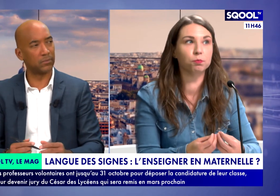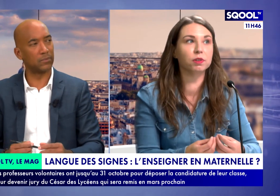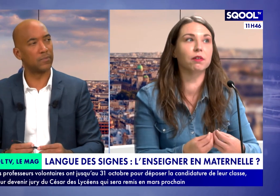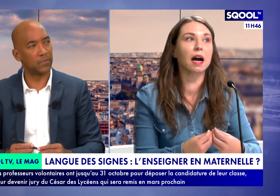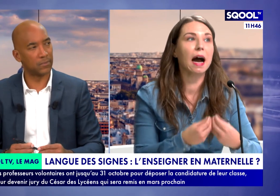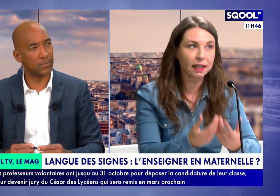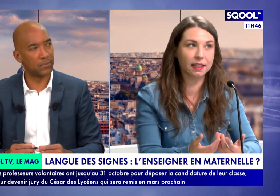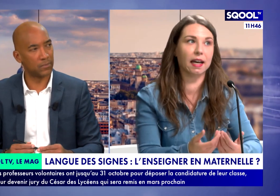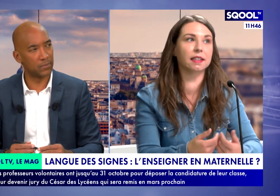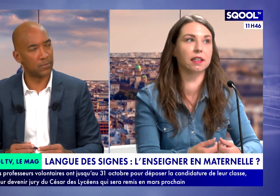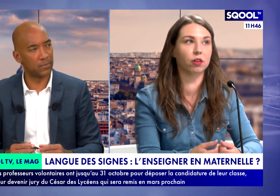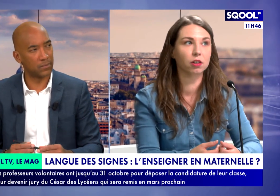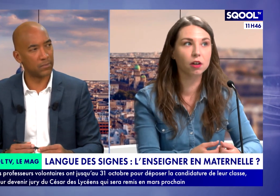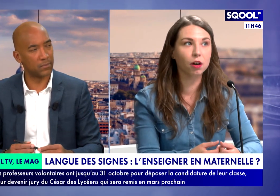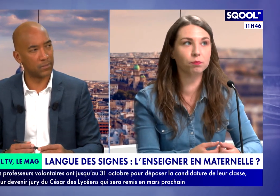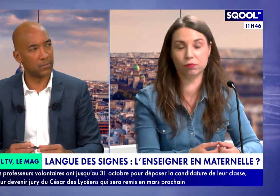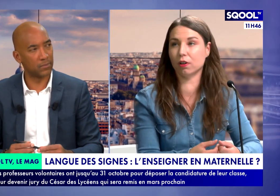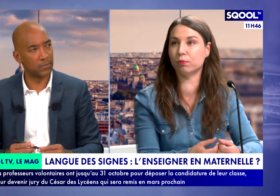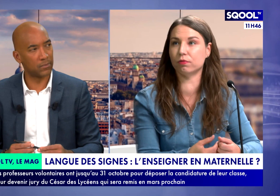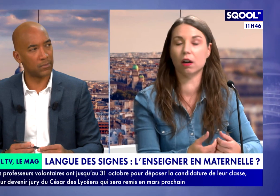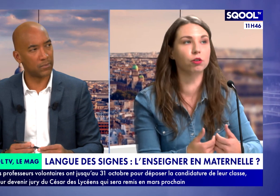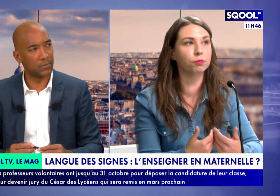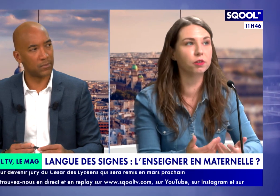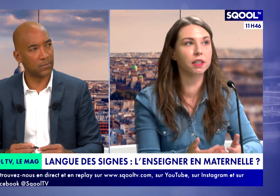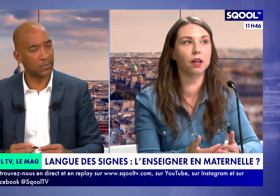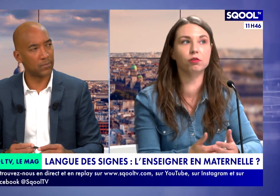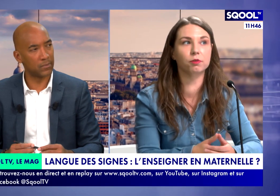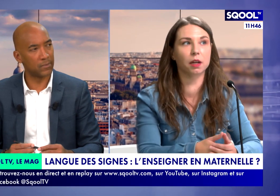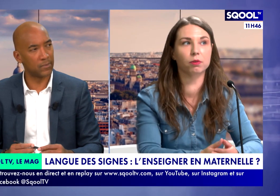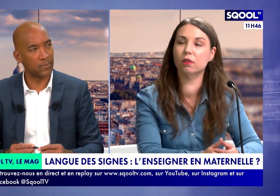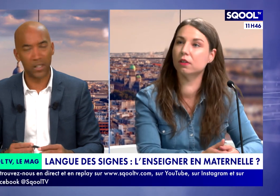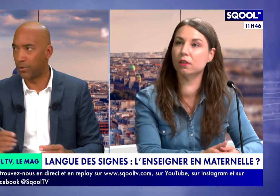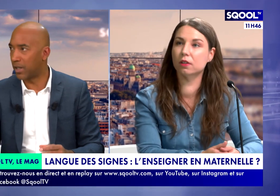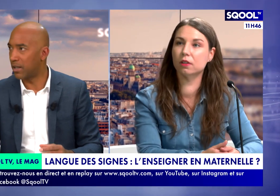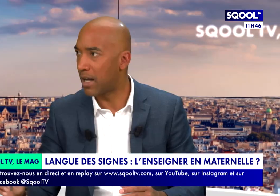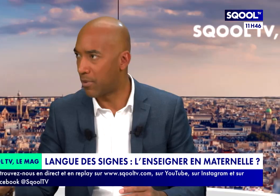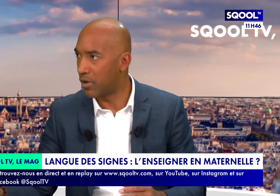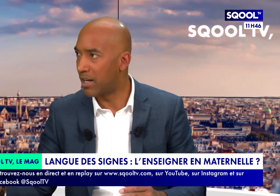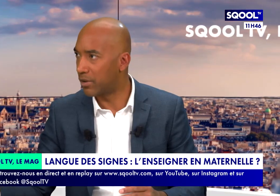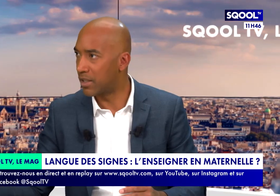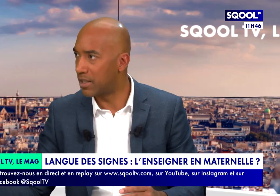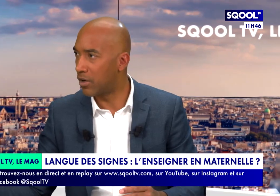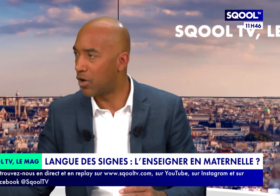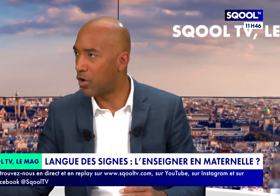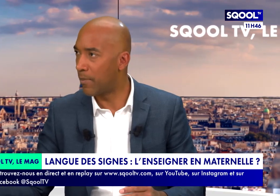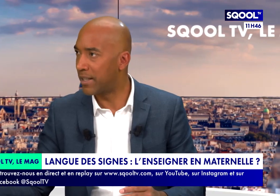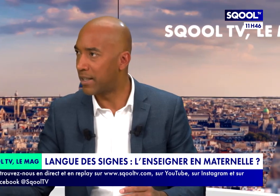puisse avoir accès à cette langue pour pouvoir communiquer du mieux qu'elle peut. Il faudrait apprendre la langue des signes en maternelle